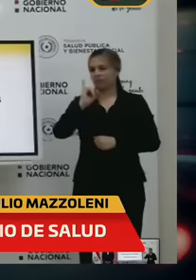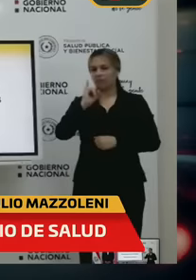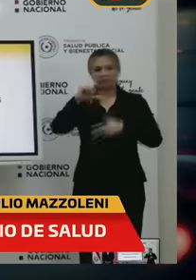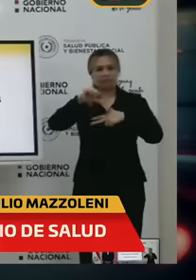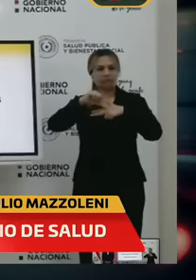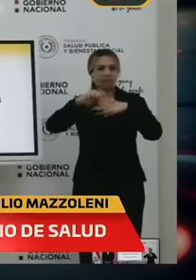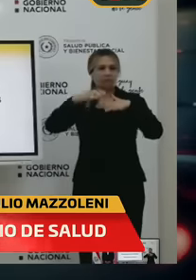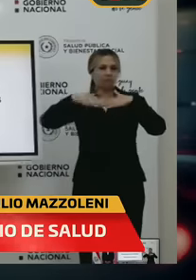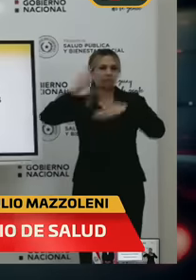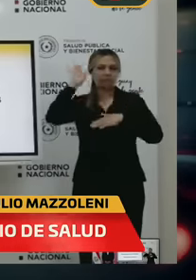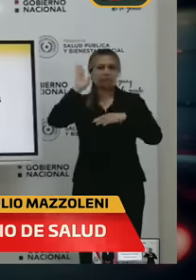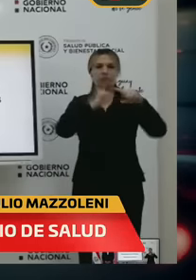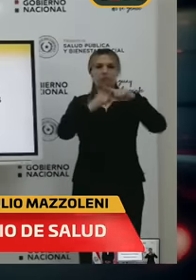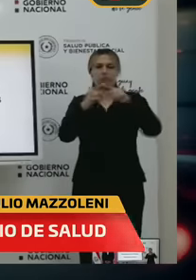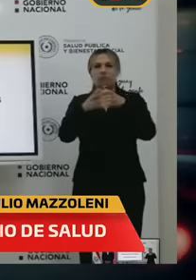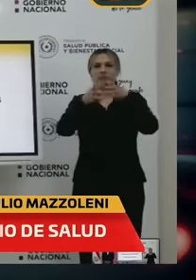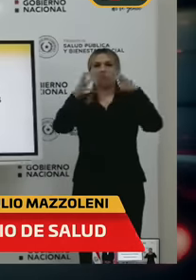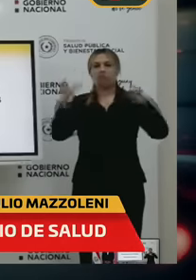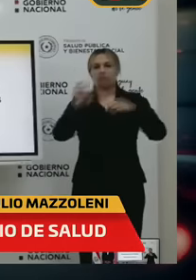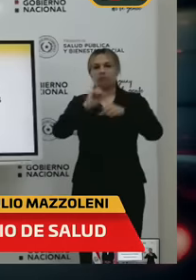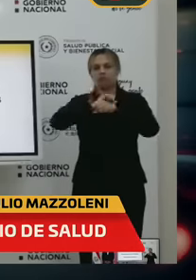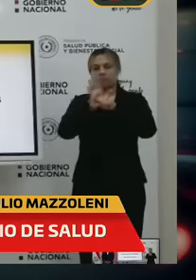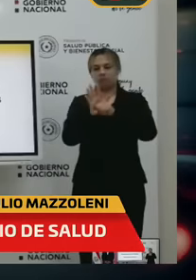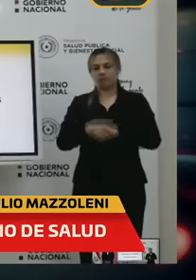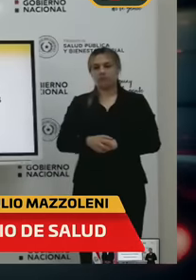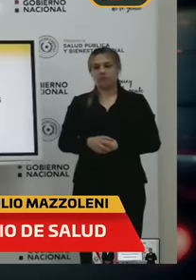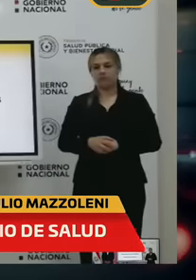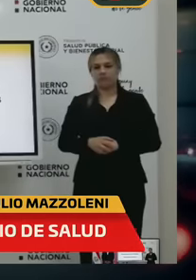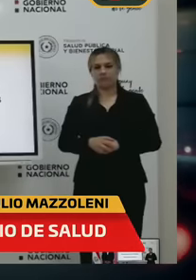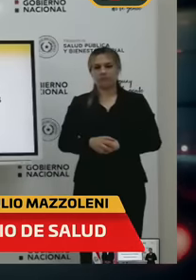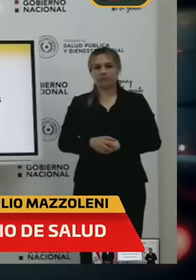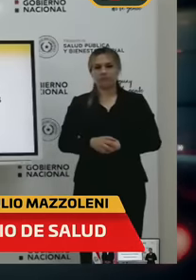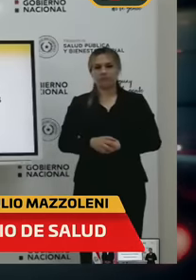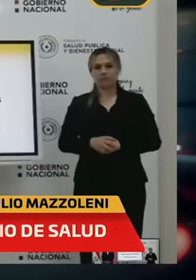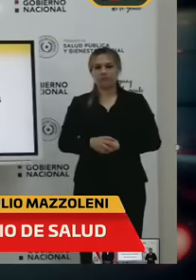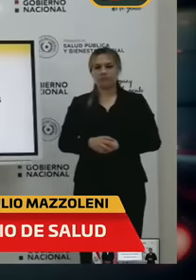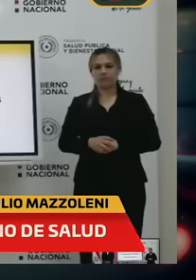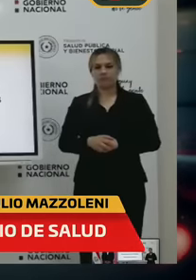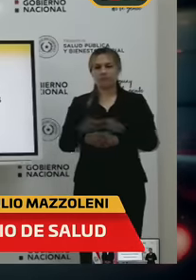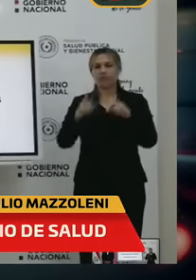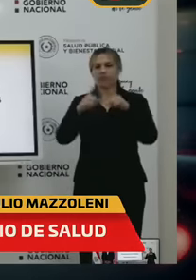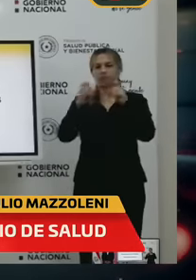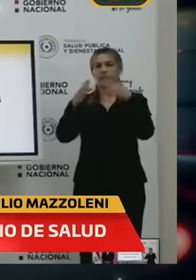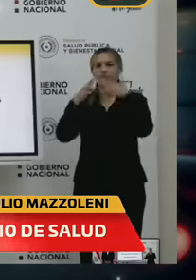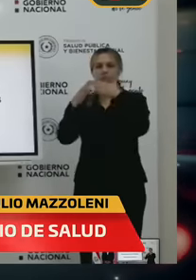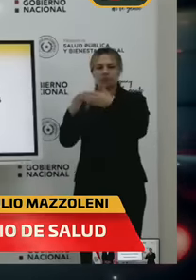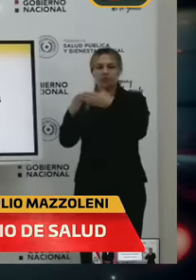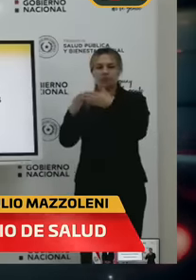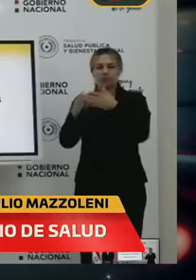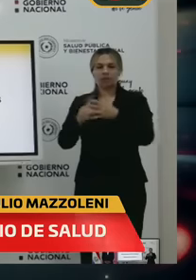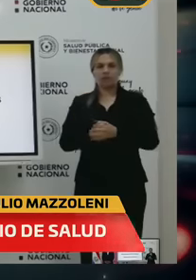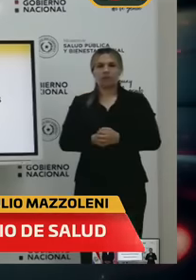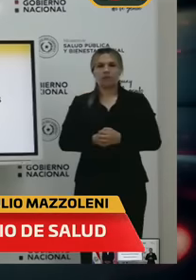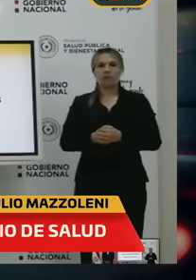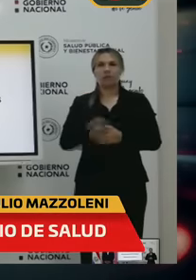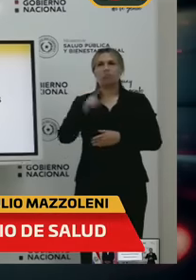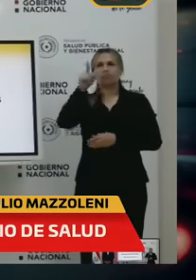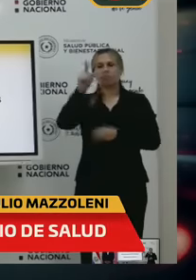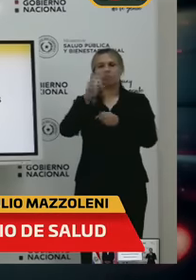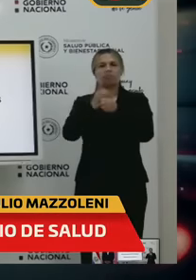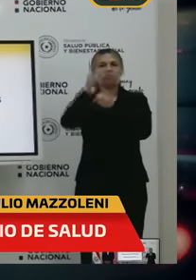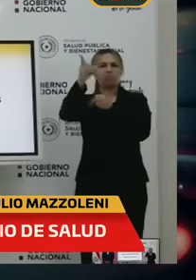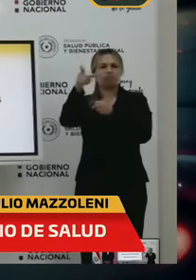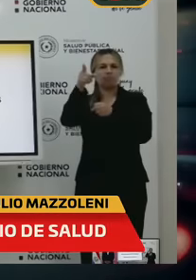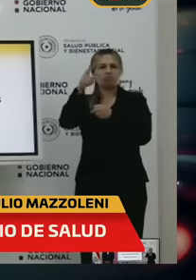duda. Red Chaqueña de Comunicaciones. La 16ª Región Sanitaria solicitó un